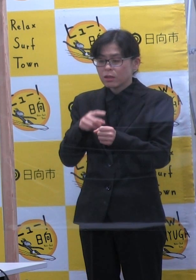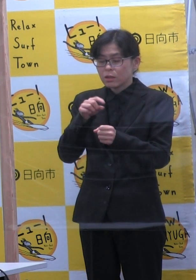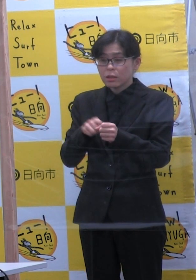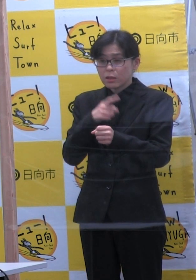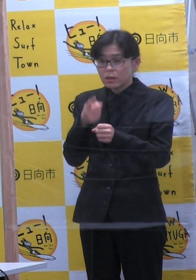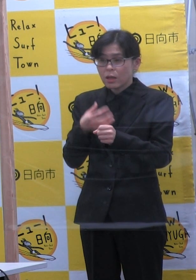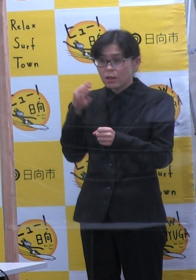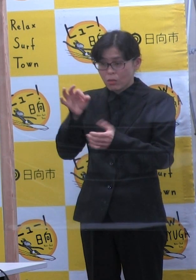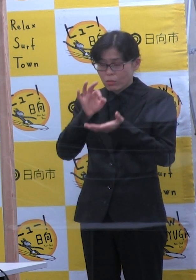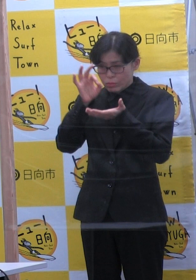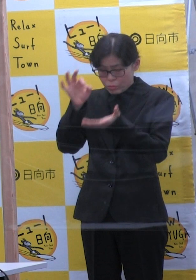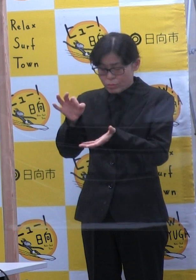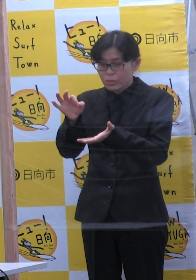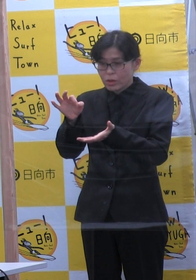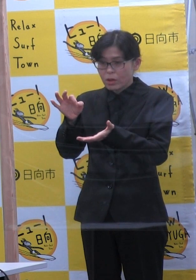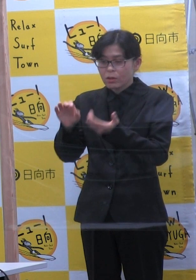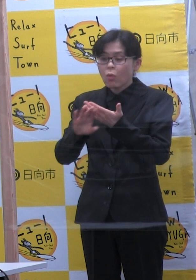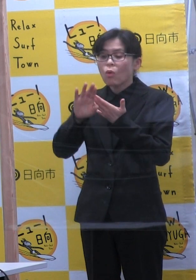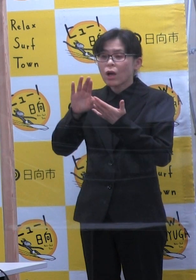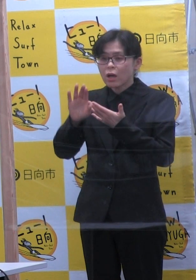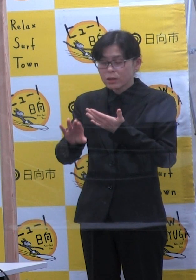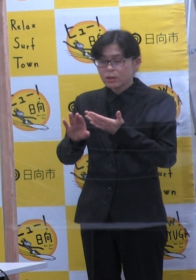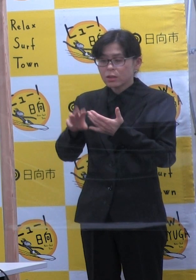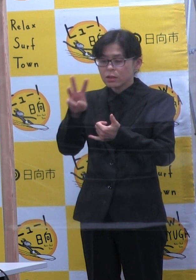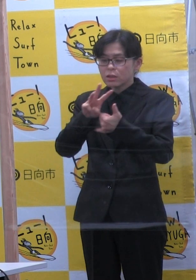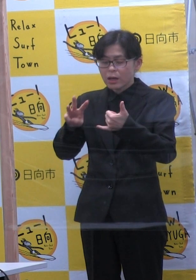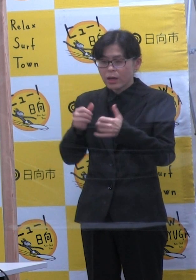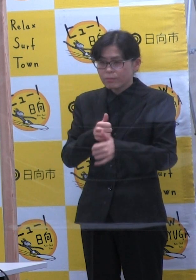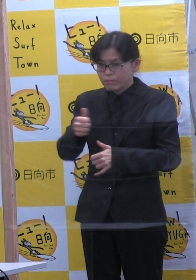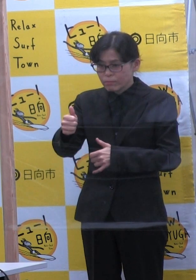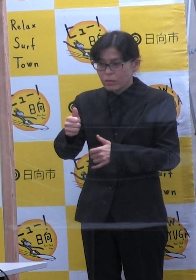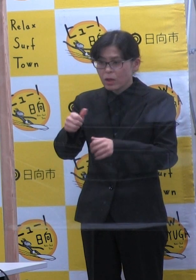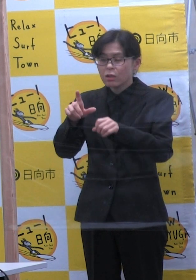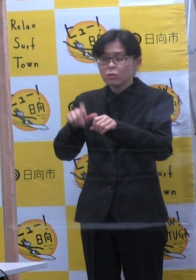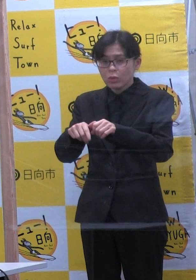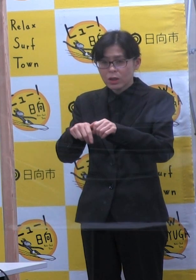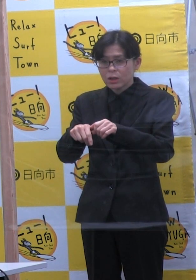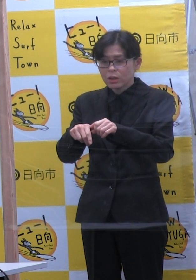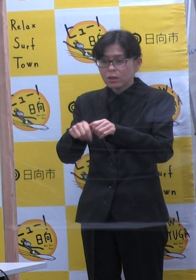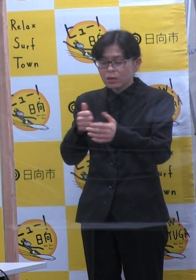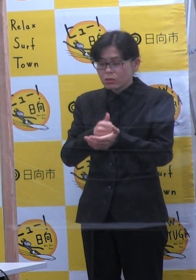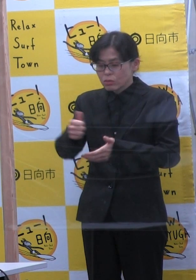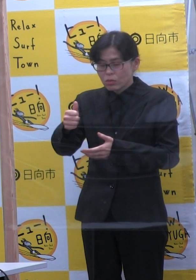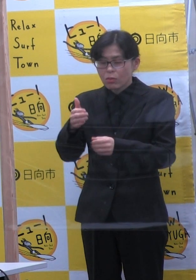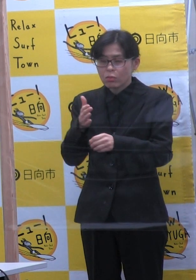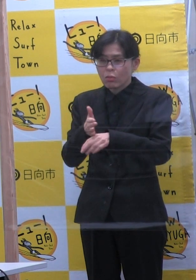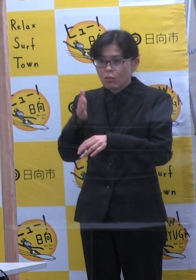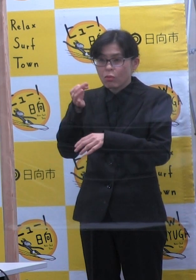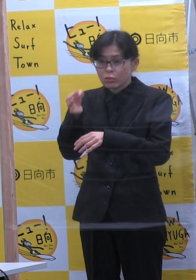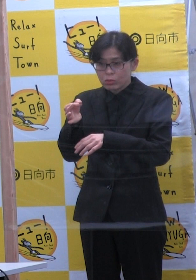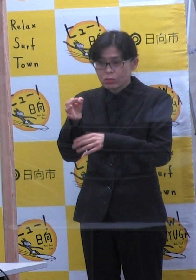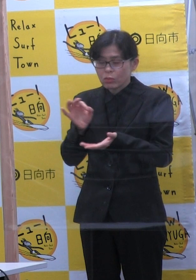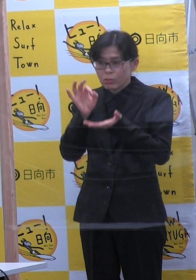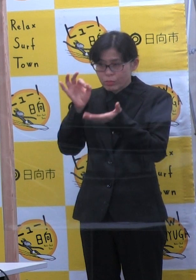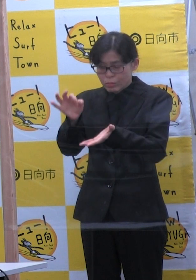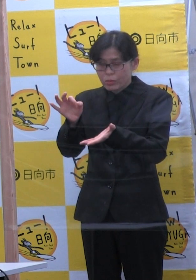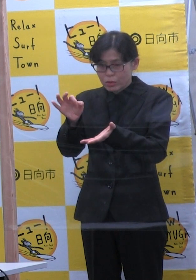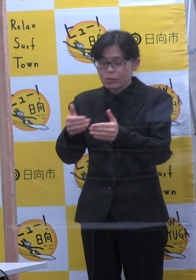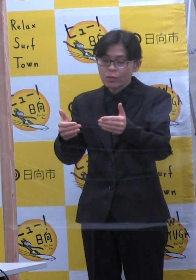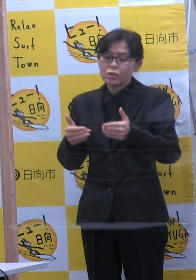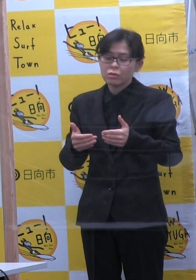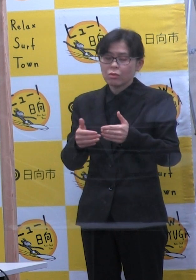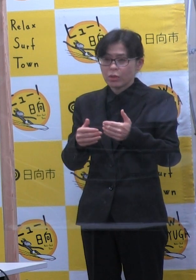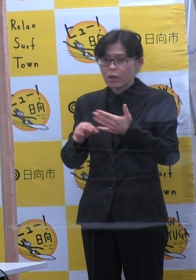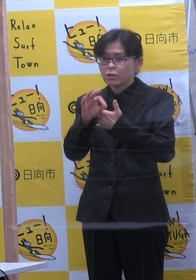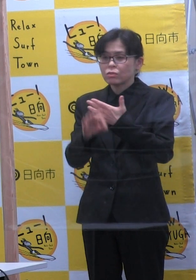に災害等の出動ごとに出動報酬を支給することについて所要の改